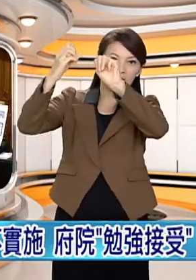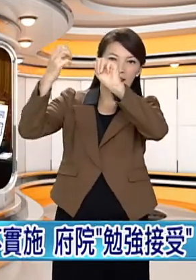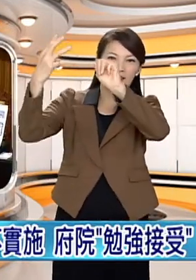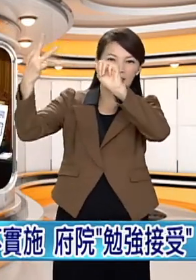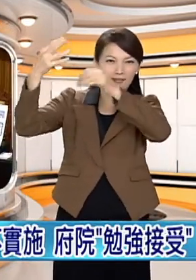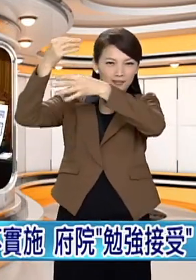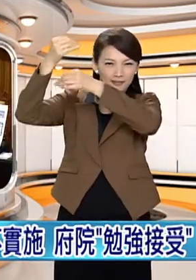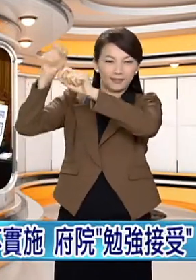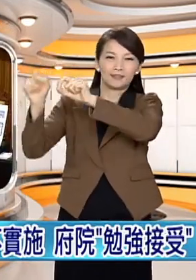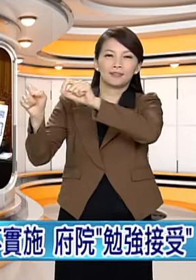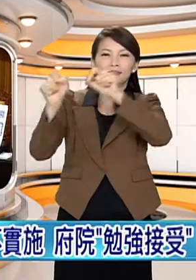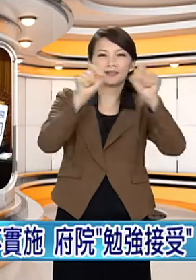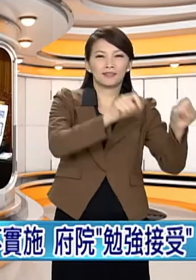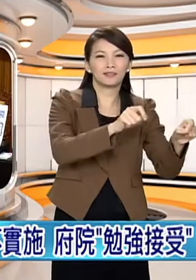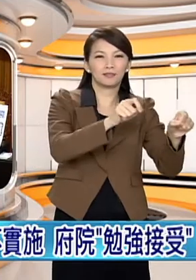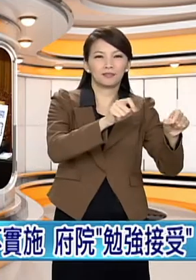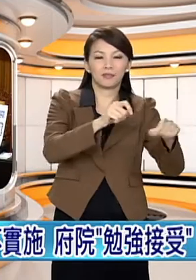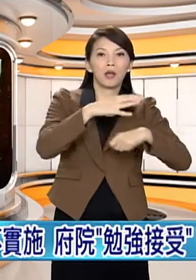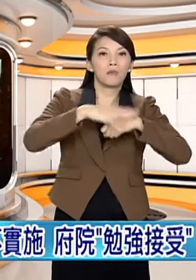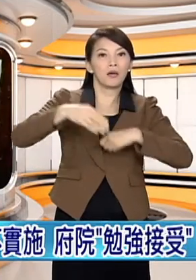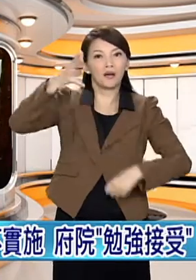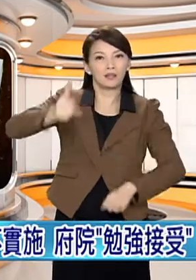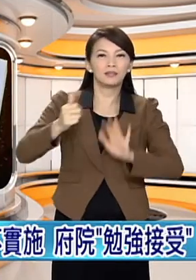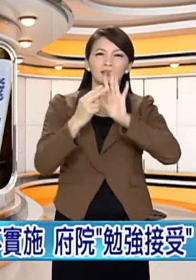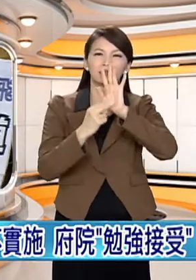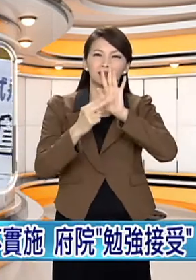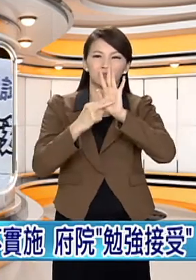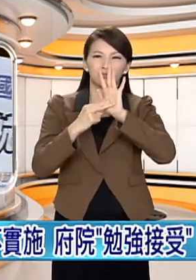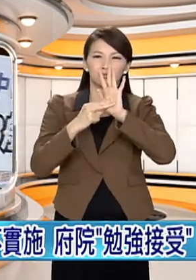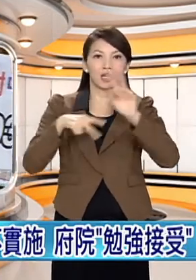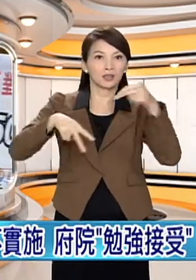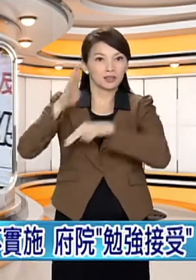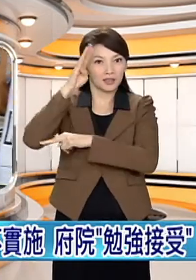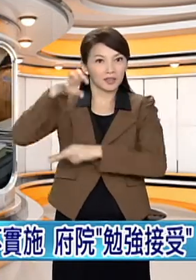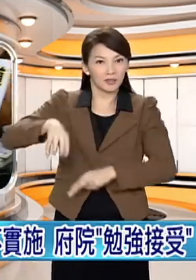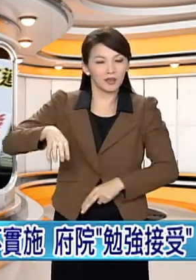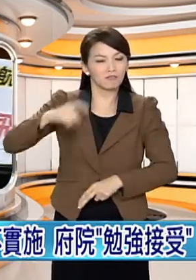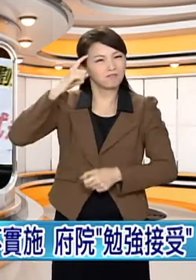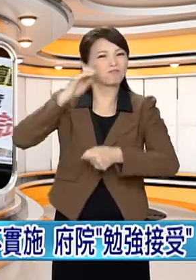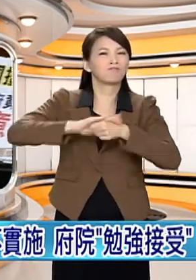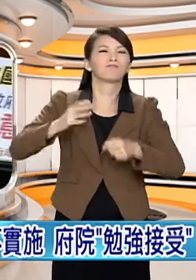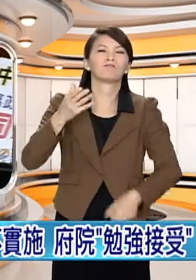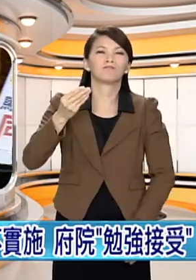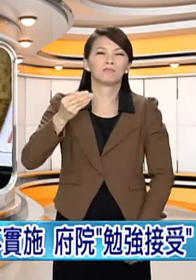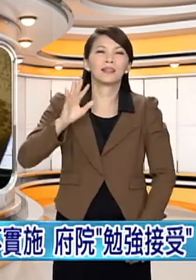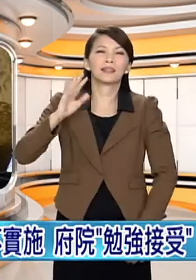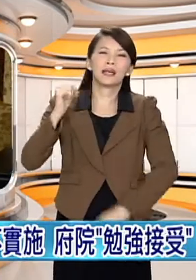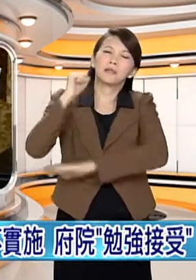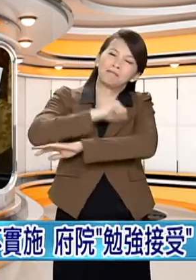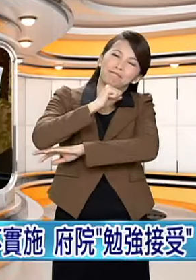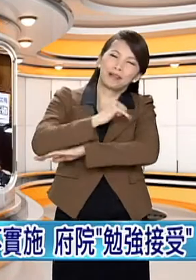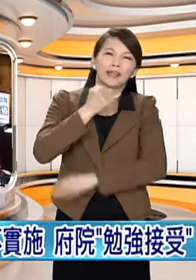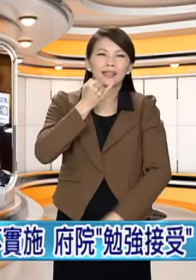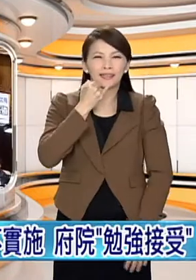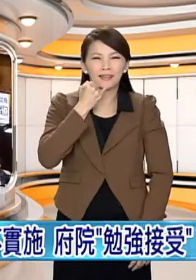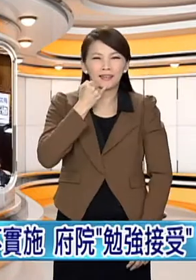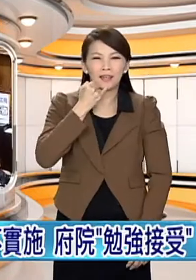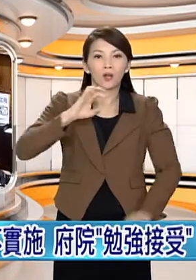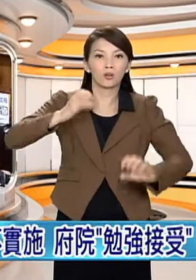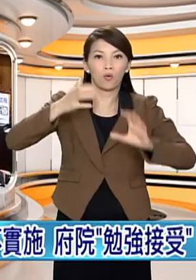样的结果行政院虽不满意，但是勉强接受。而总统府方面也回